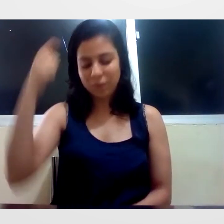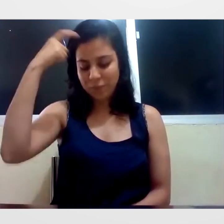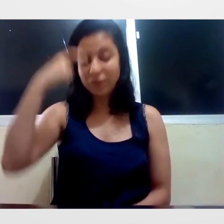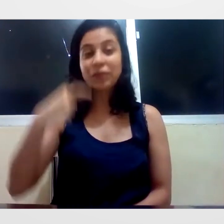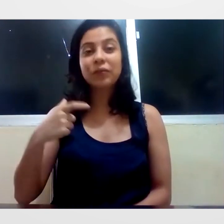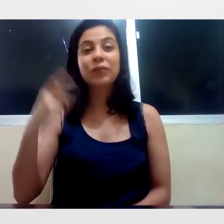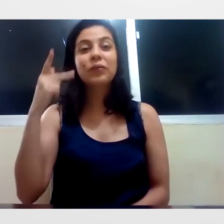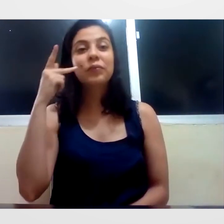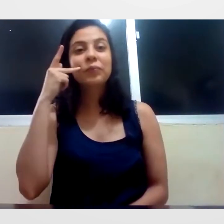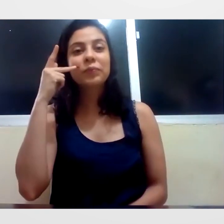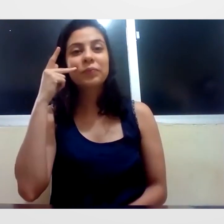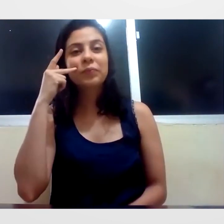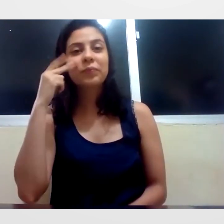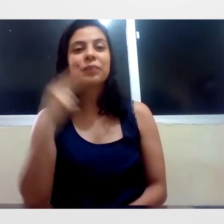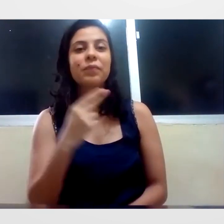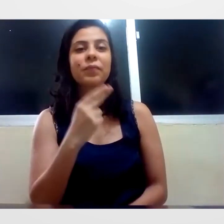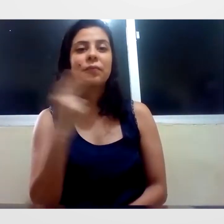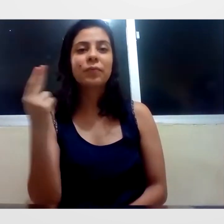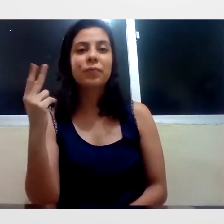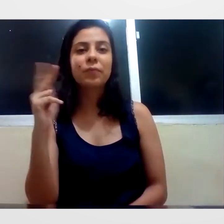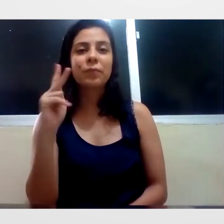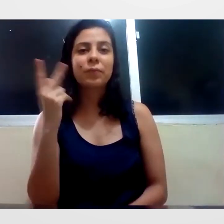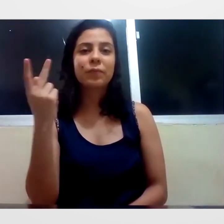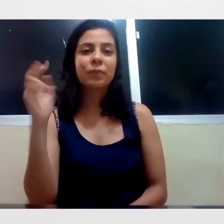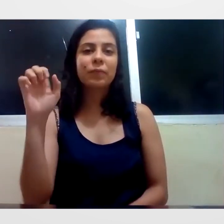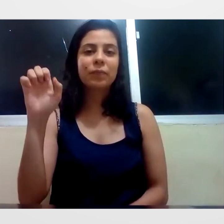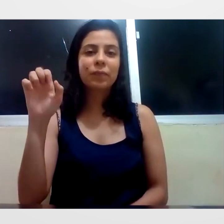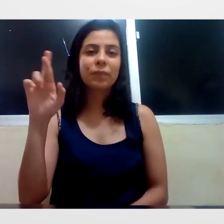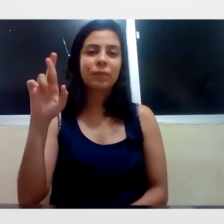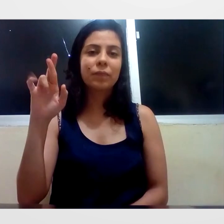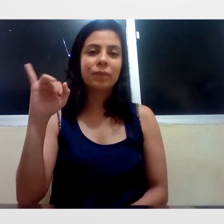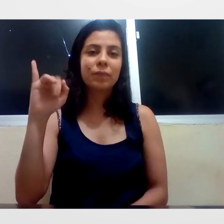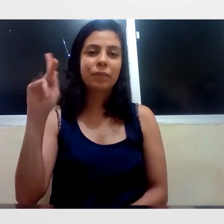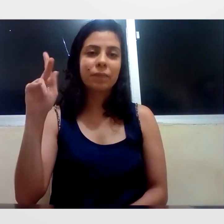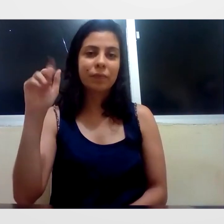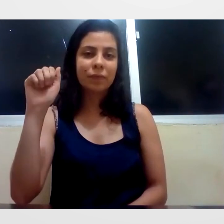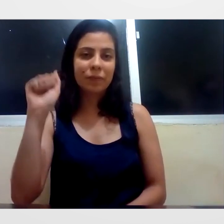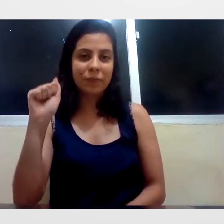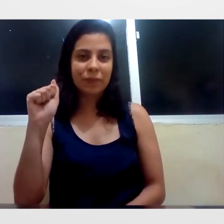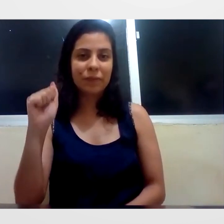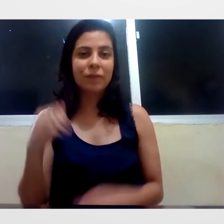Olá a todos, eu sou a Érica e este aqui é meu sinal, ou seja, a maneira como os surdos me